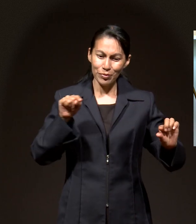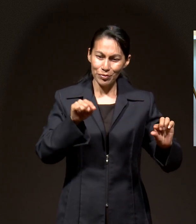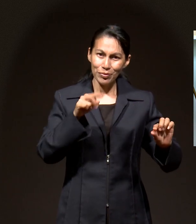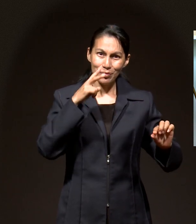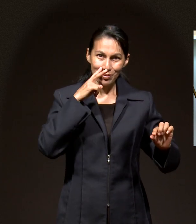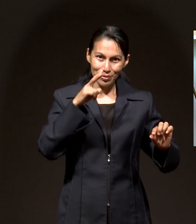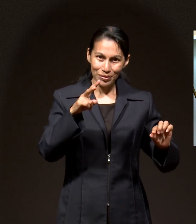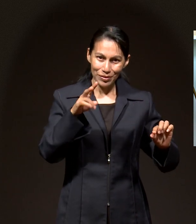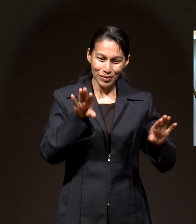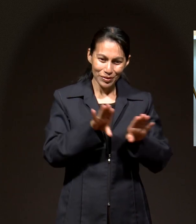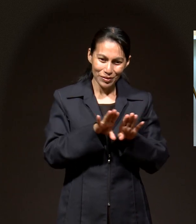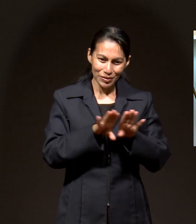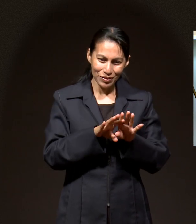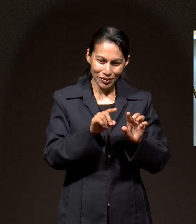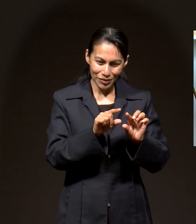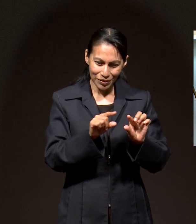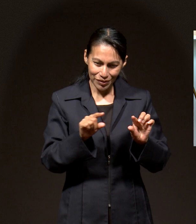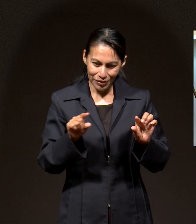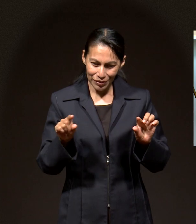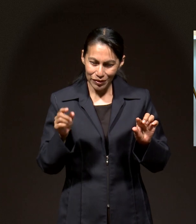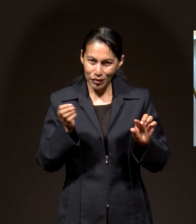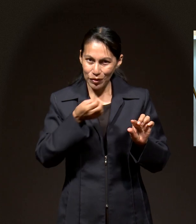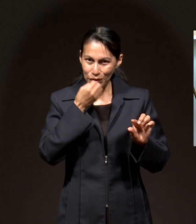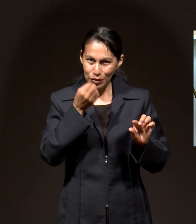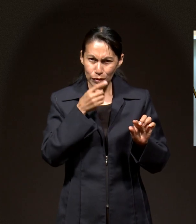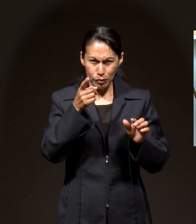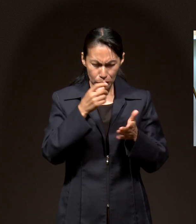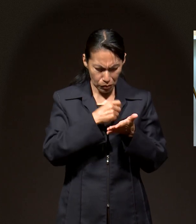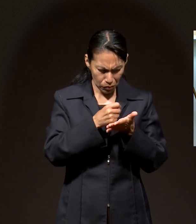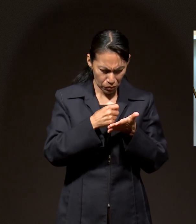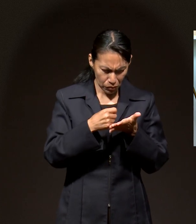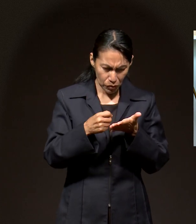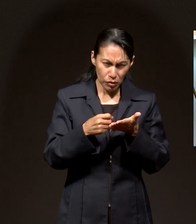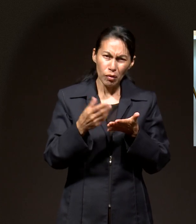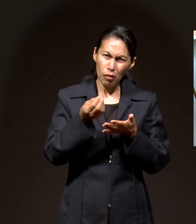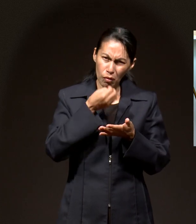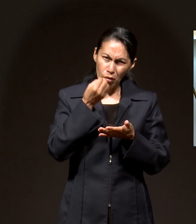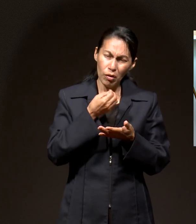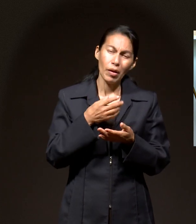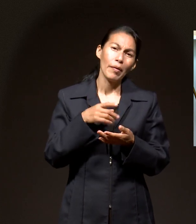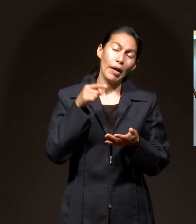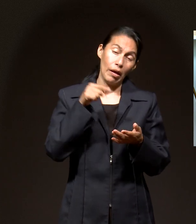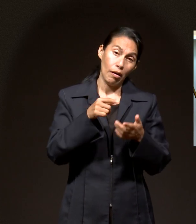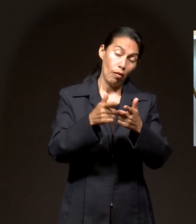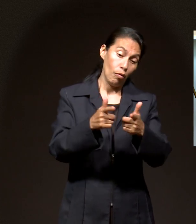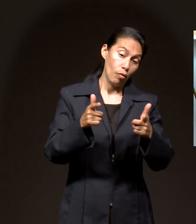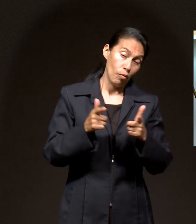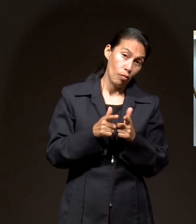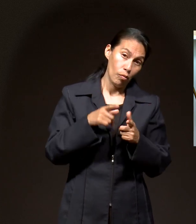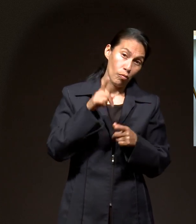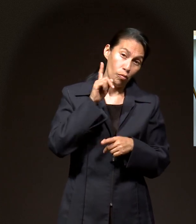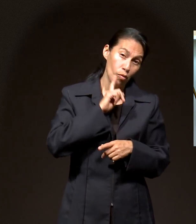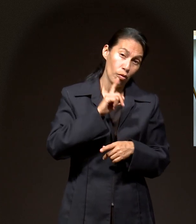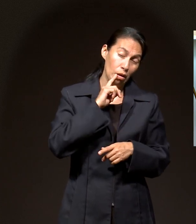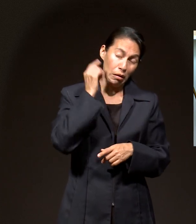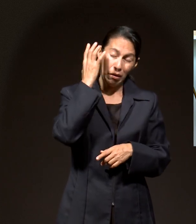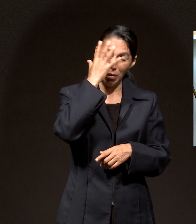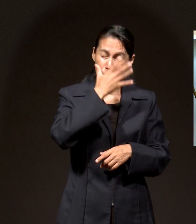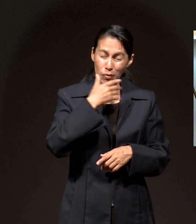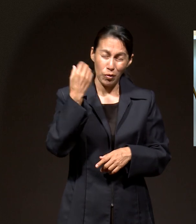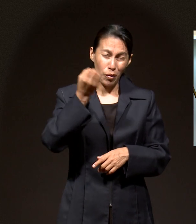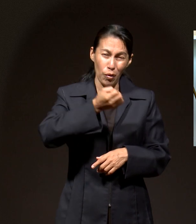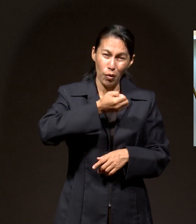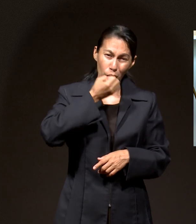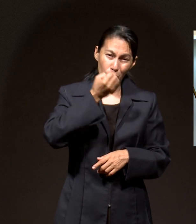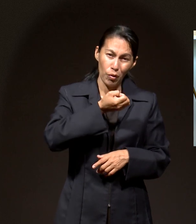de esas oraciones. Desde luego hay un grupo de preciosas damas que estarán orando por esas peticiones, pero